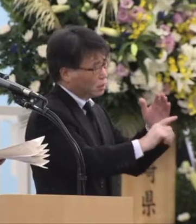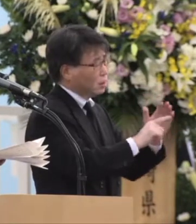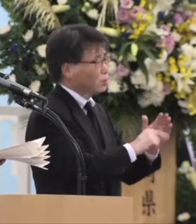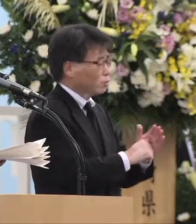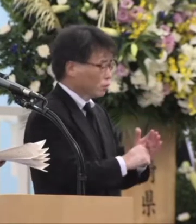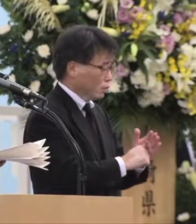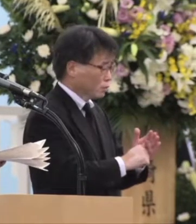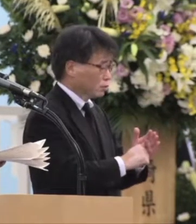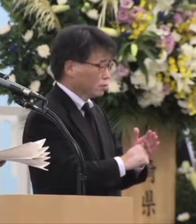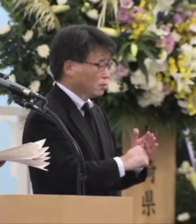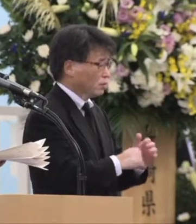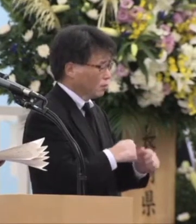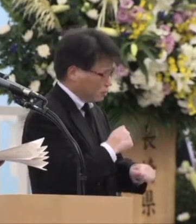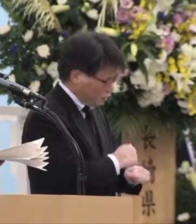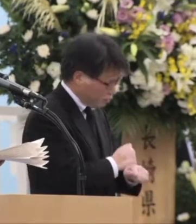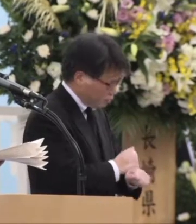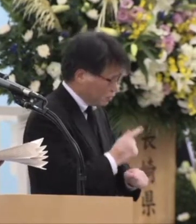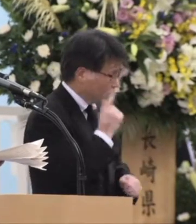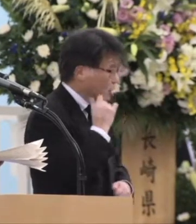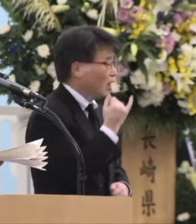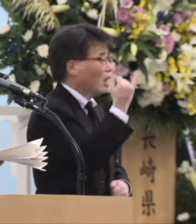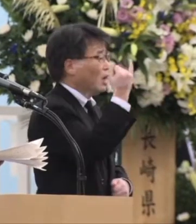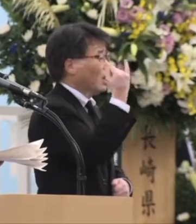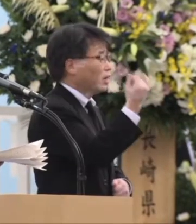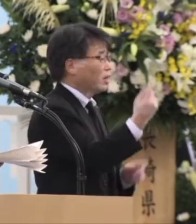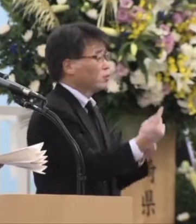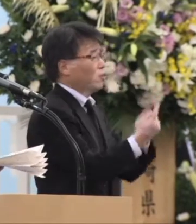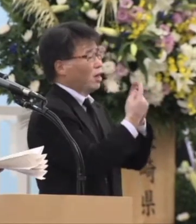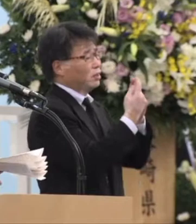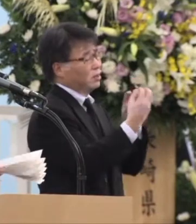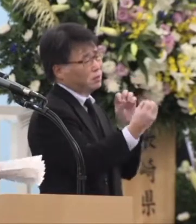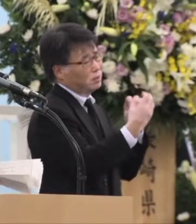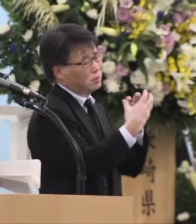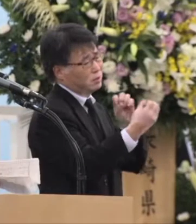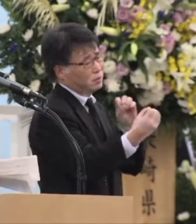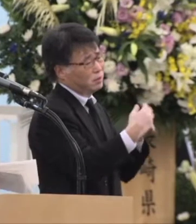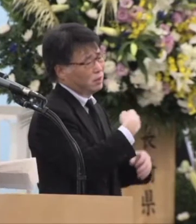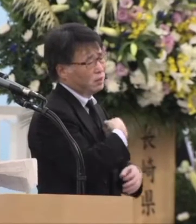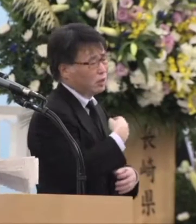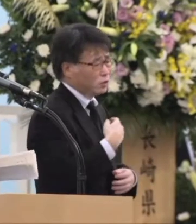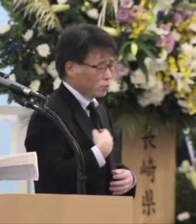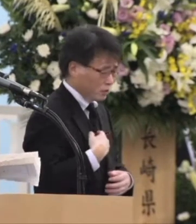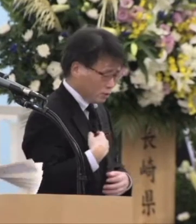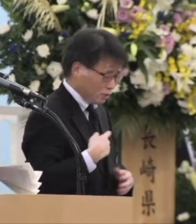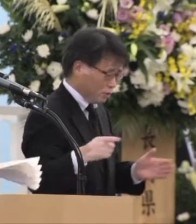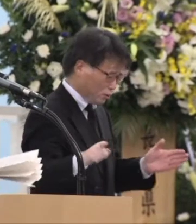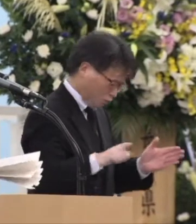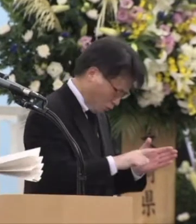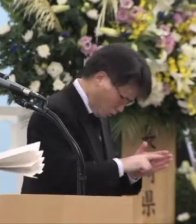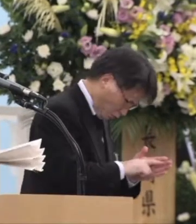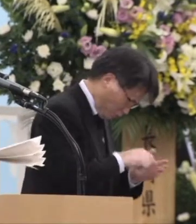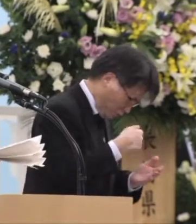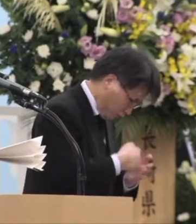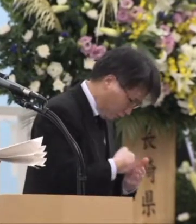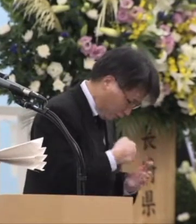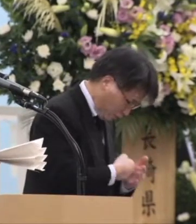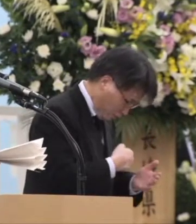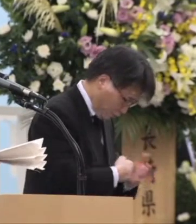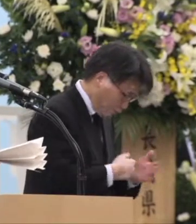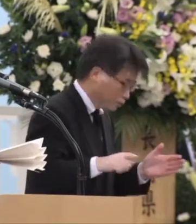せめて最後に声をかけられたのではないかと今でも悔やまれてなりません